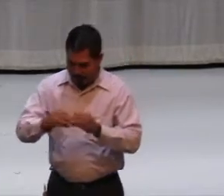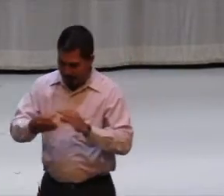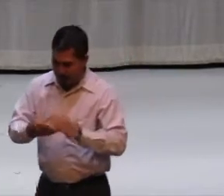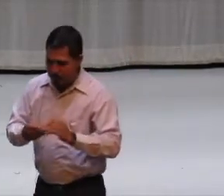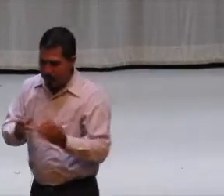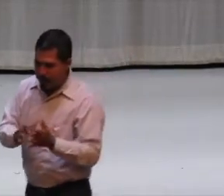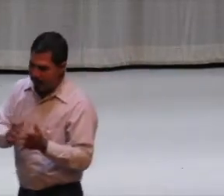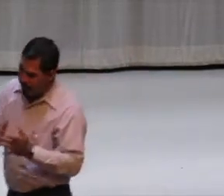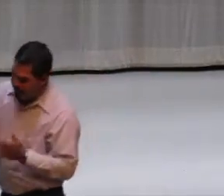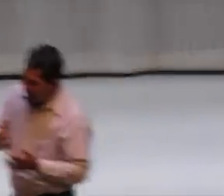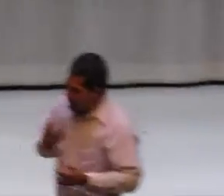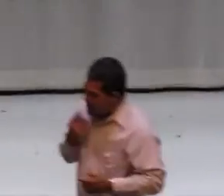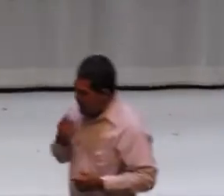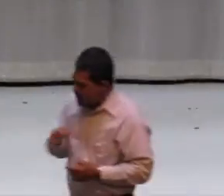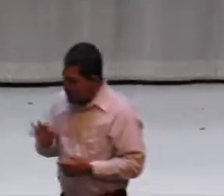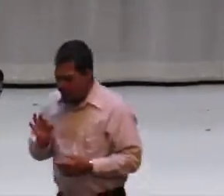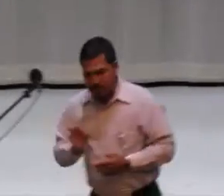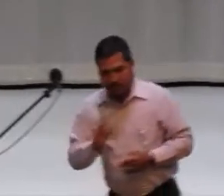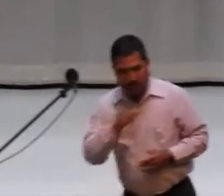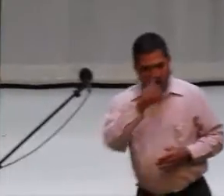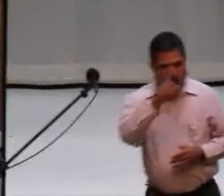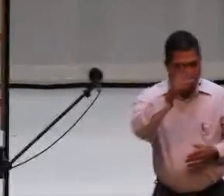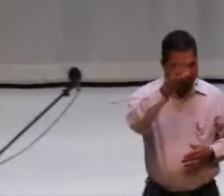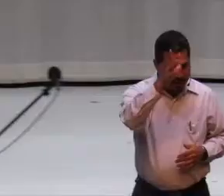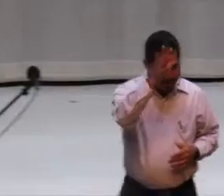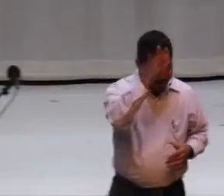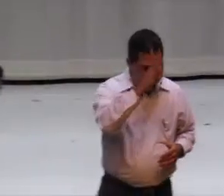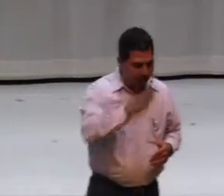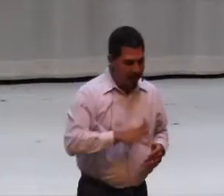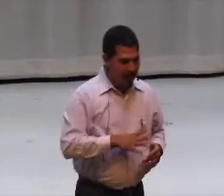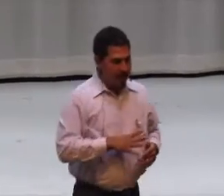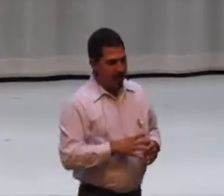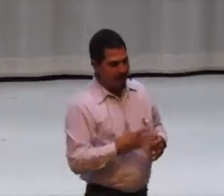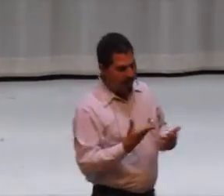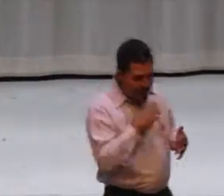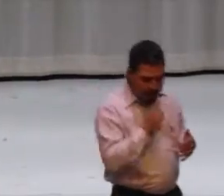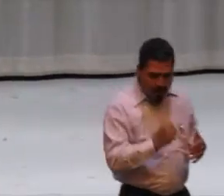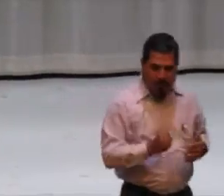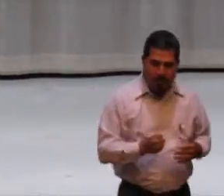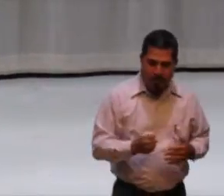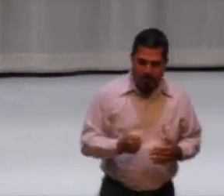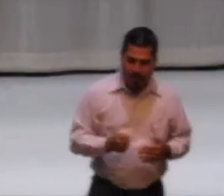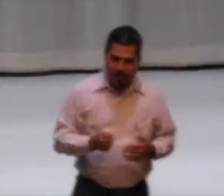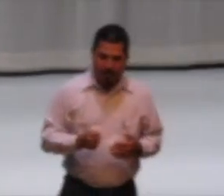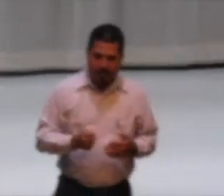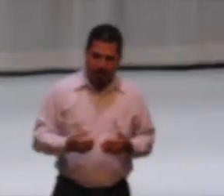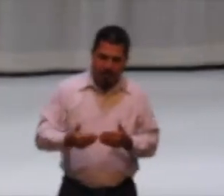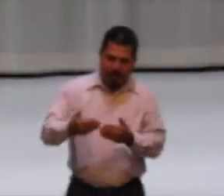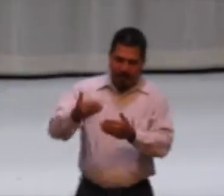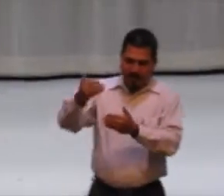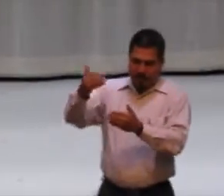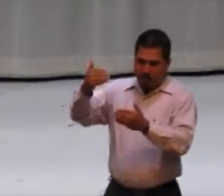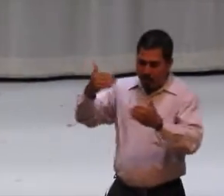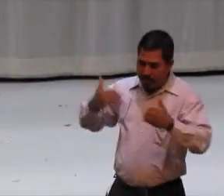En la historia de la Biblia encontramos a un hombre ya viejo, pero que desde su